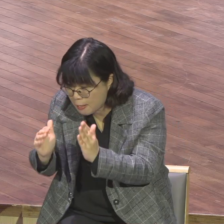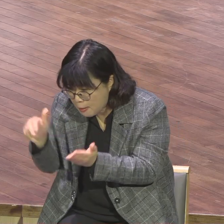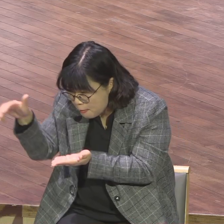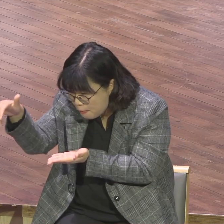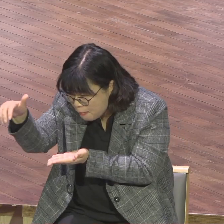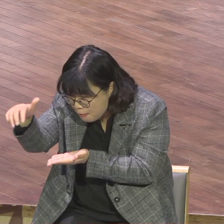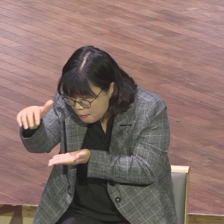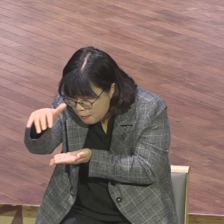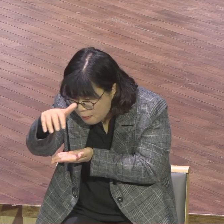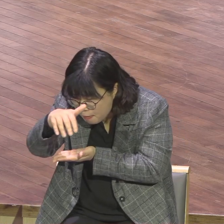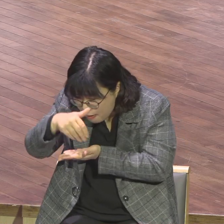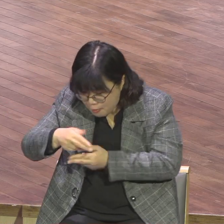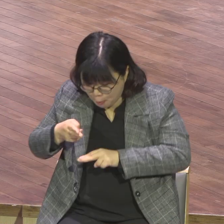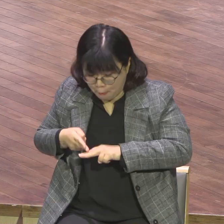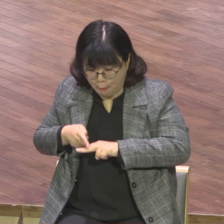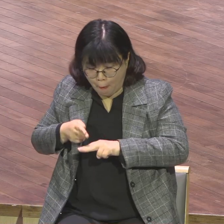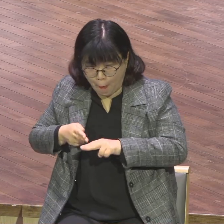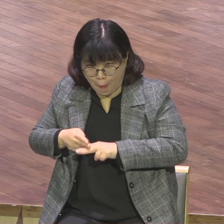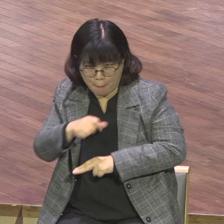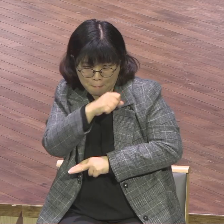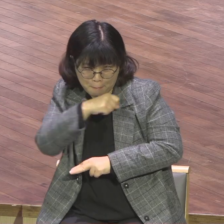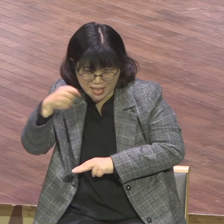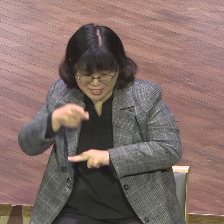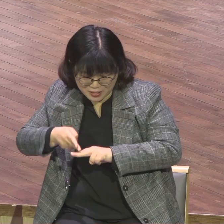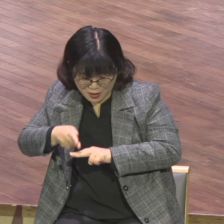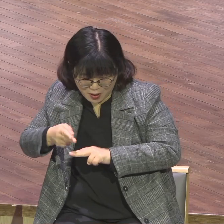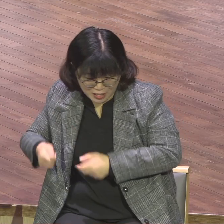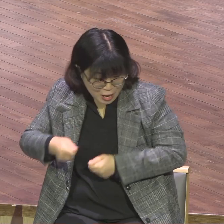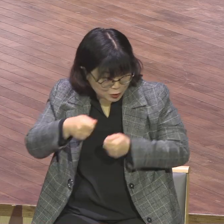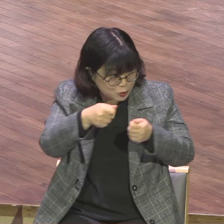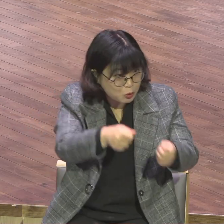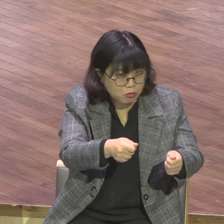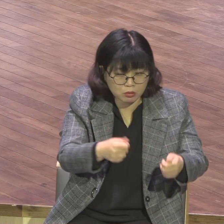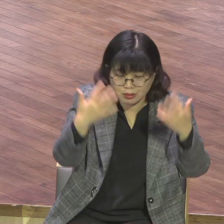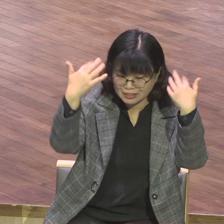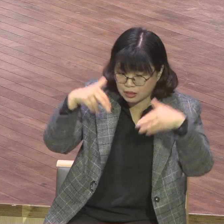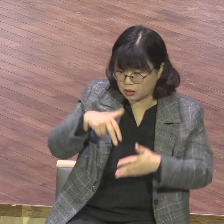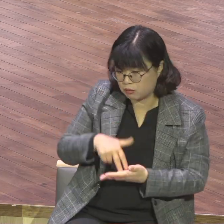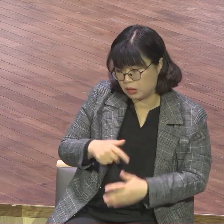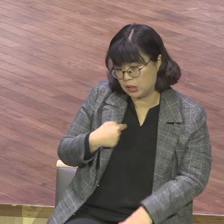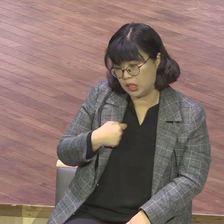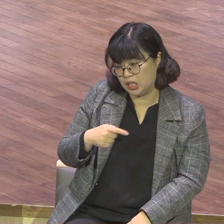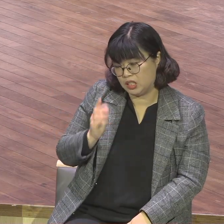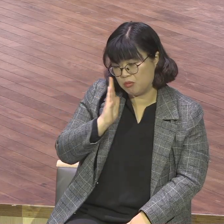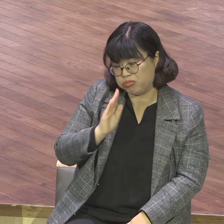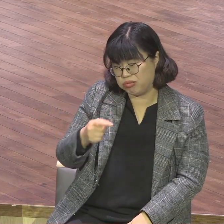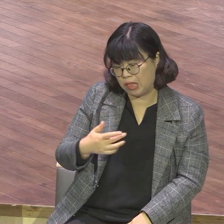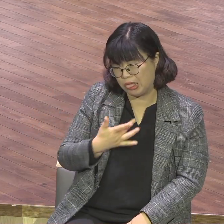사자에게 주었습니다. 사자는 참 싫지만은 참았습니다.